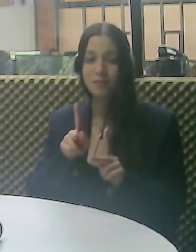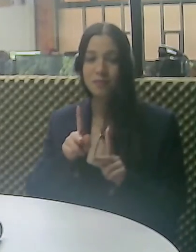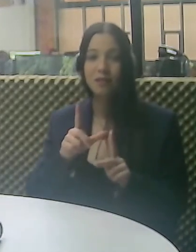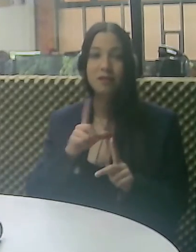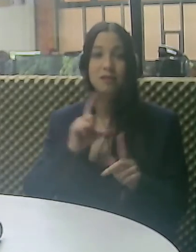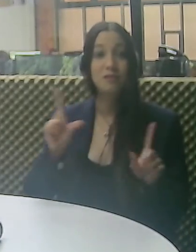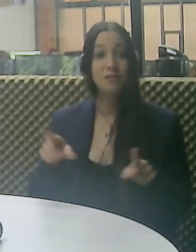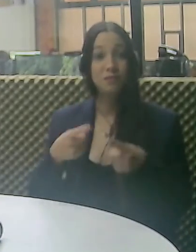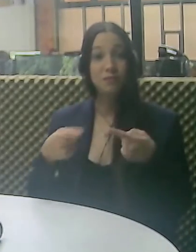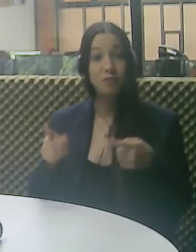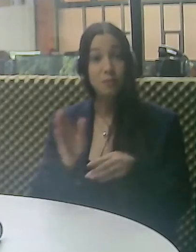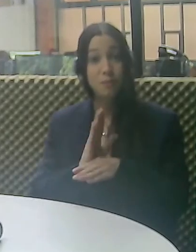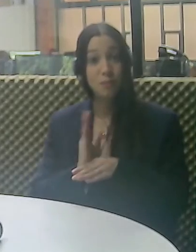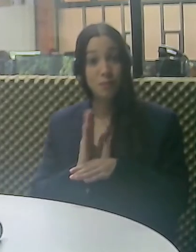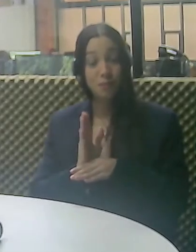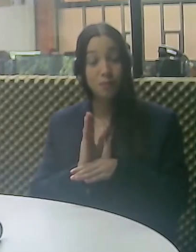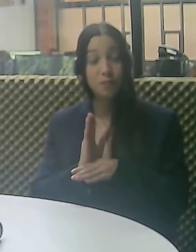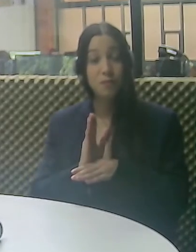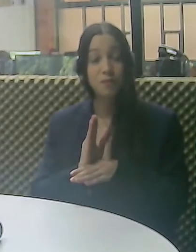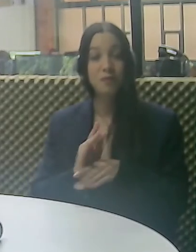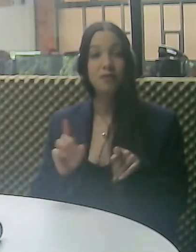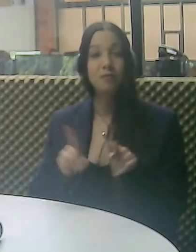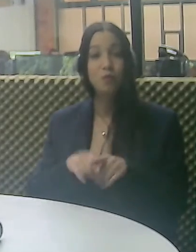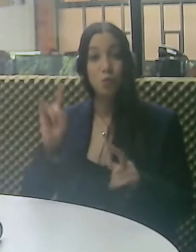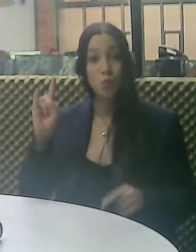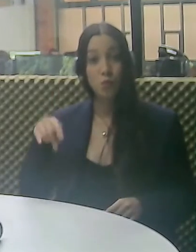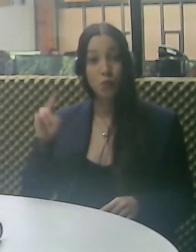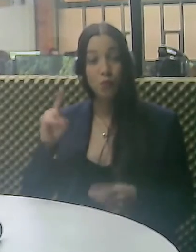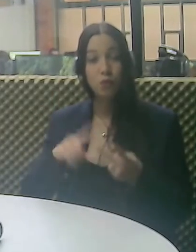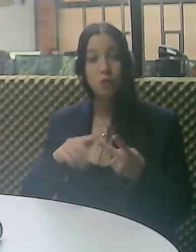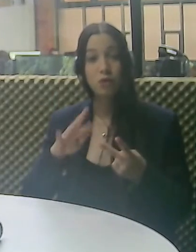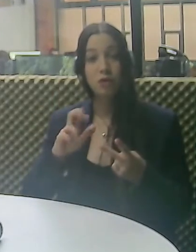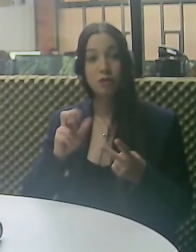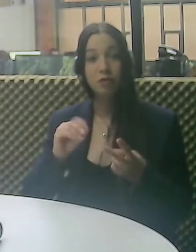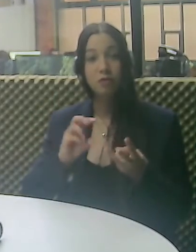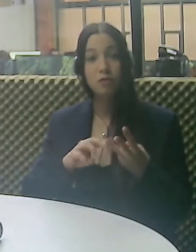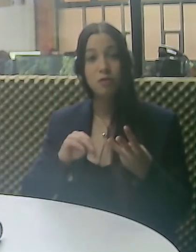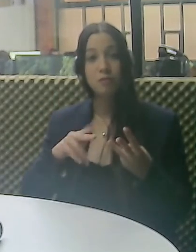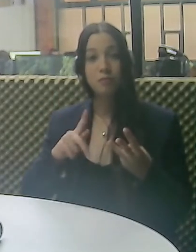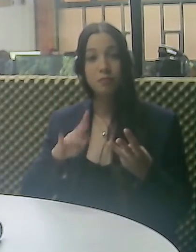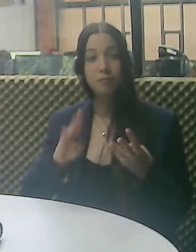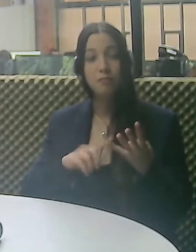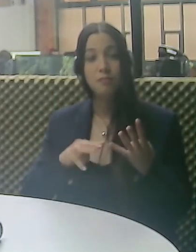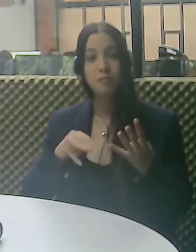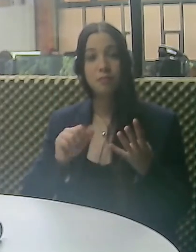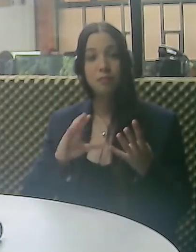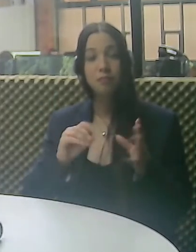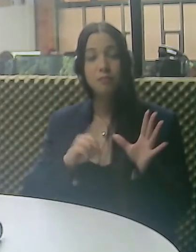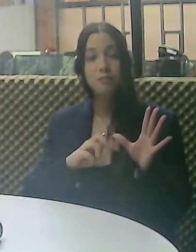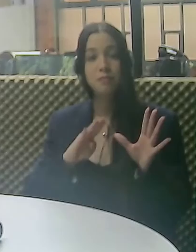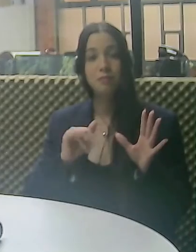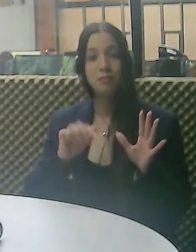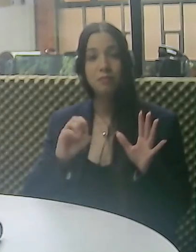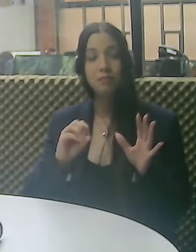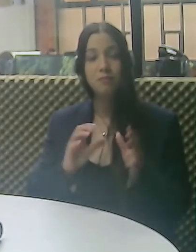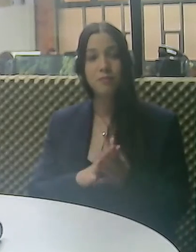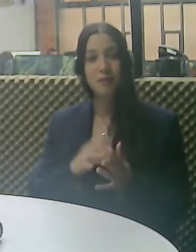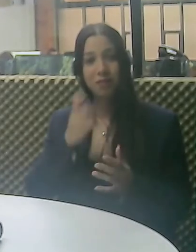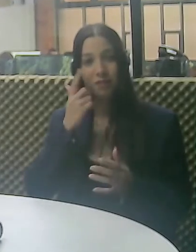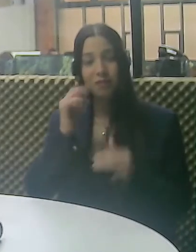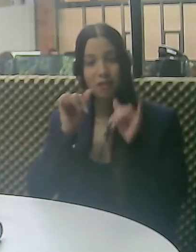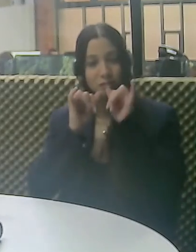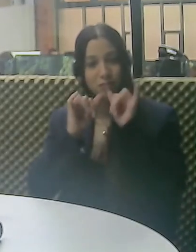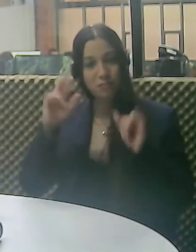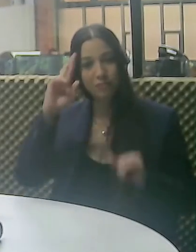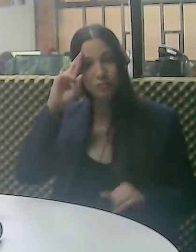trilhas de filmes e estilos múltiplos como rock, frevo, MPB, mambo e baião. Confira o que o diretor